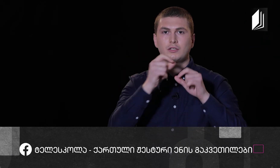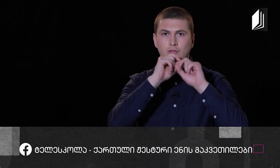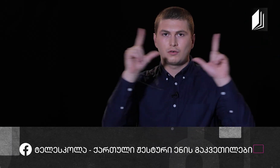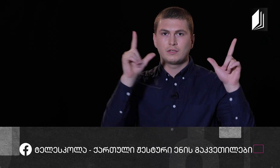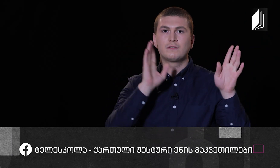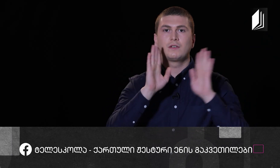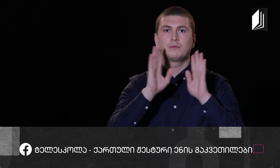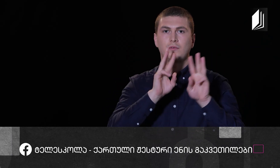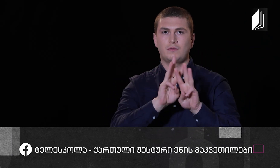გვერდზე.